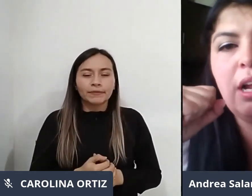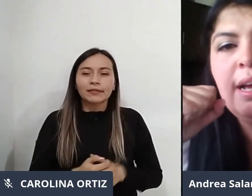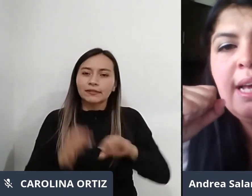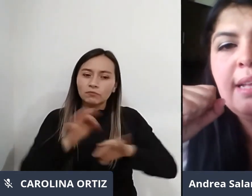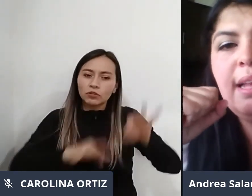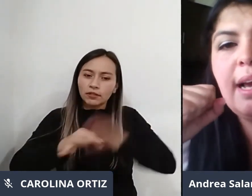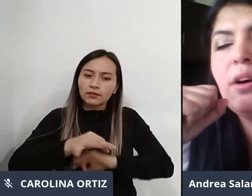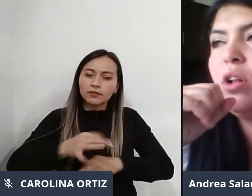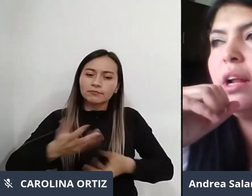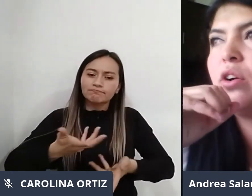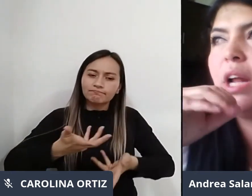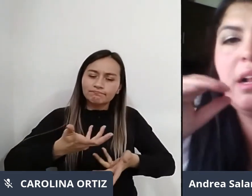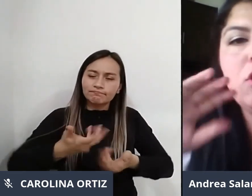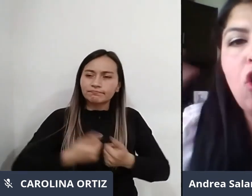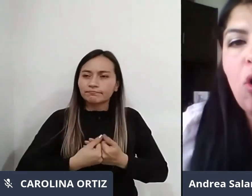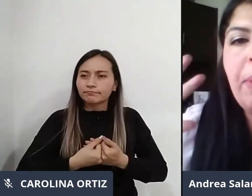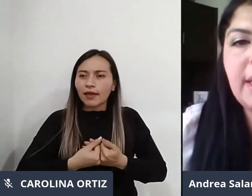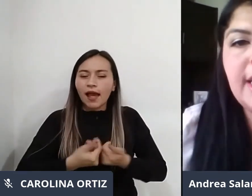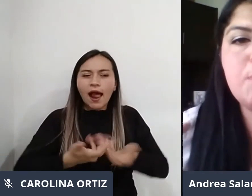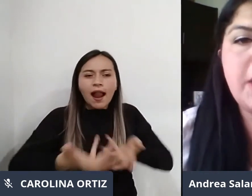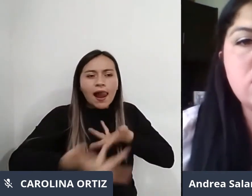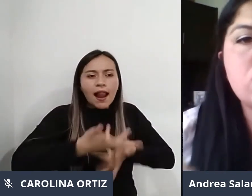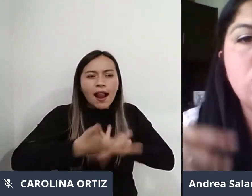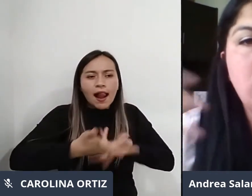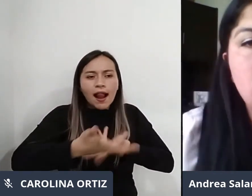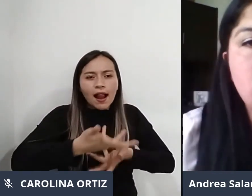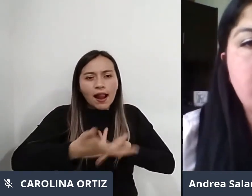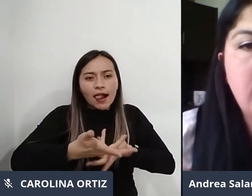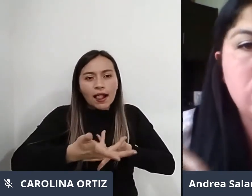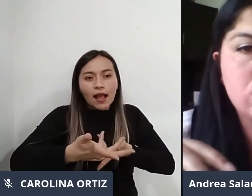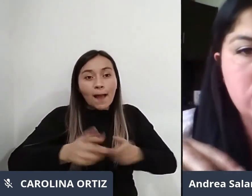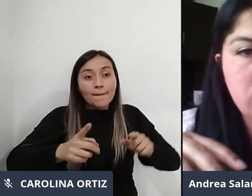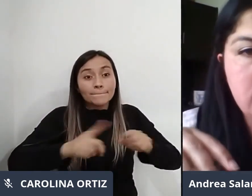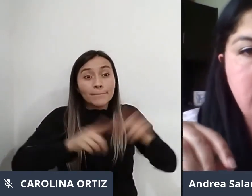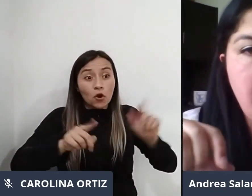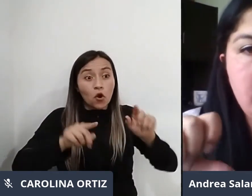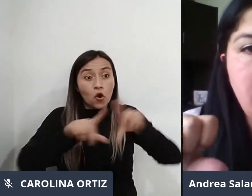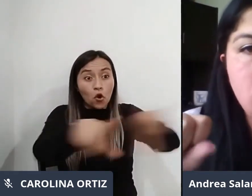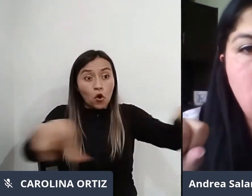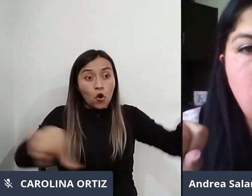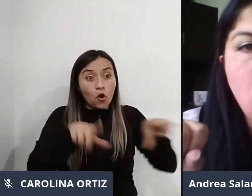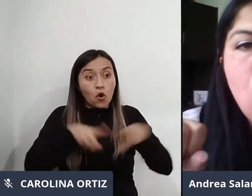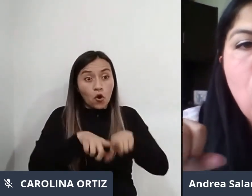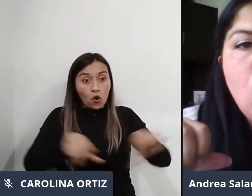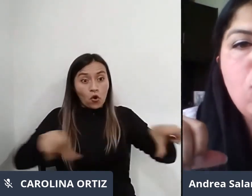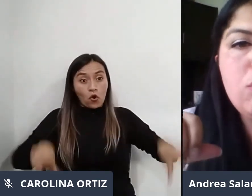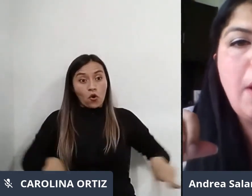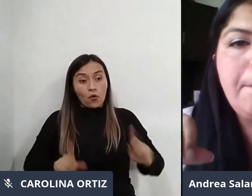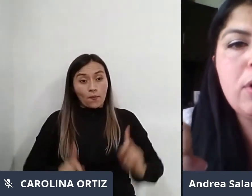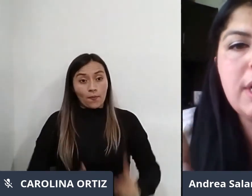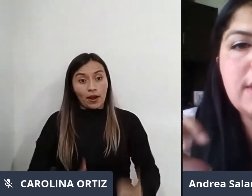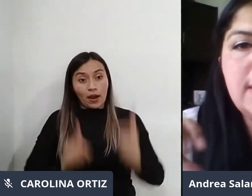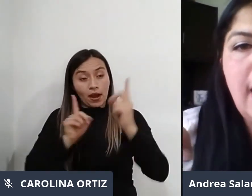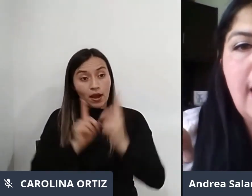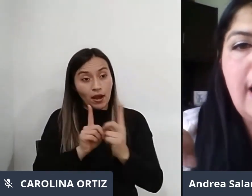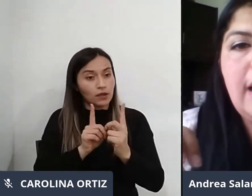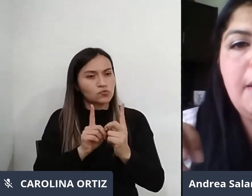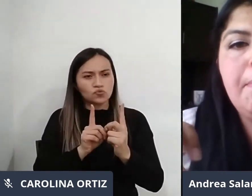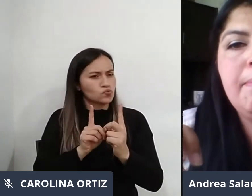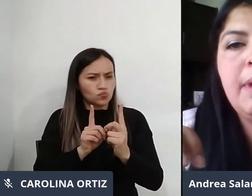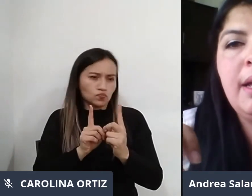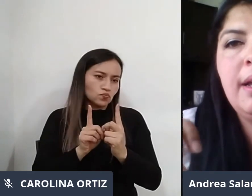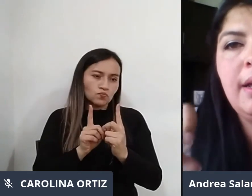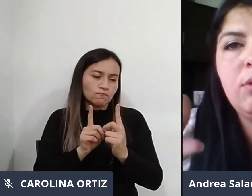relacionando con el no compartir espacios con el otro porque el otro se nos está vendiendo como un